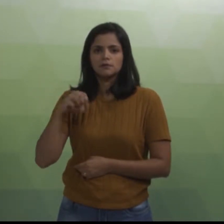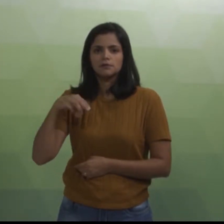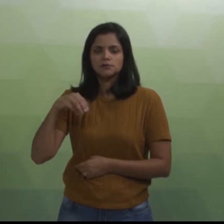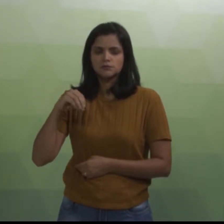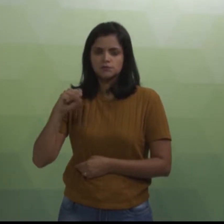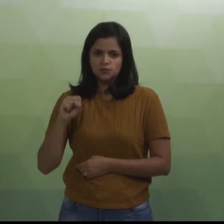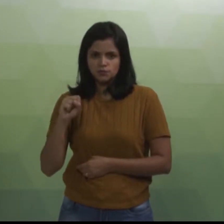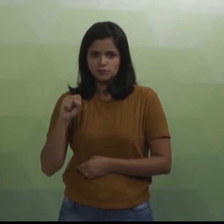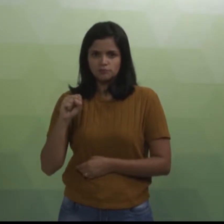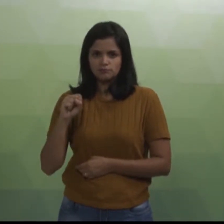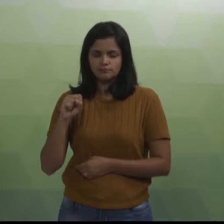mecanismos